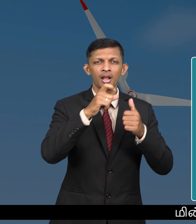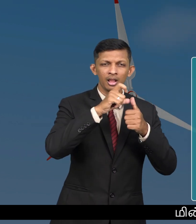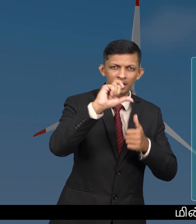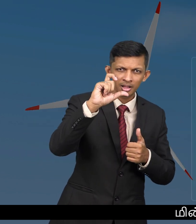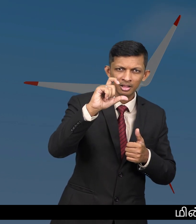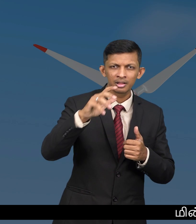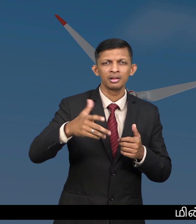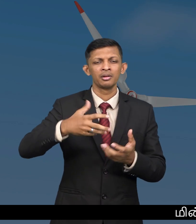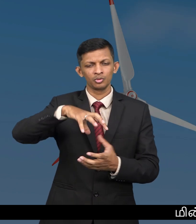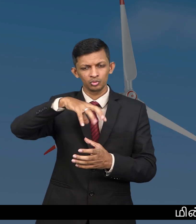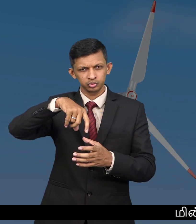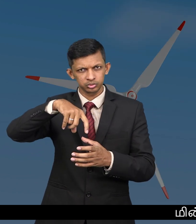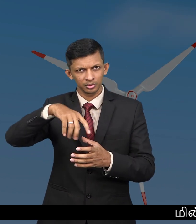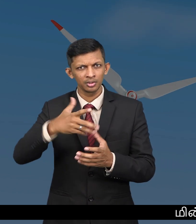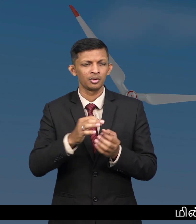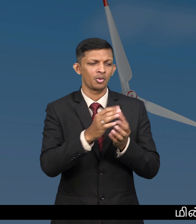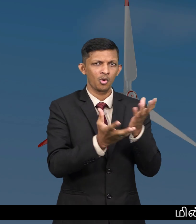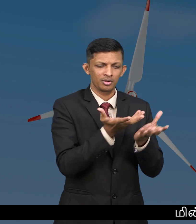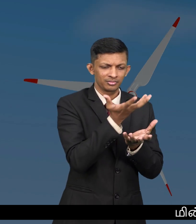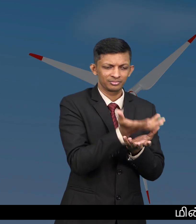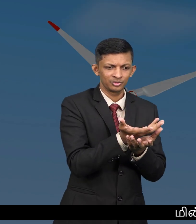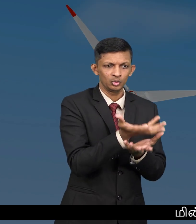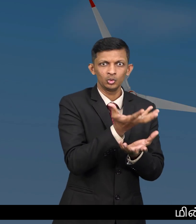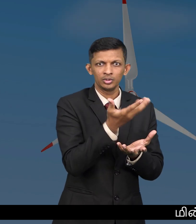மின் சாதனங்கள்,